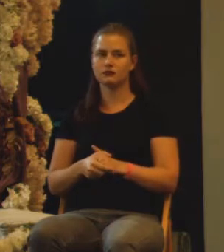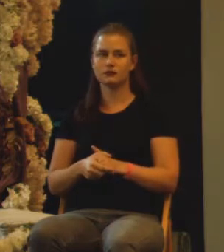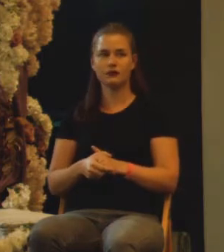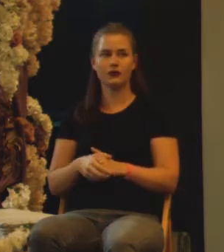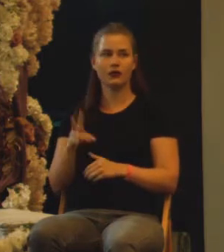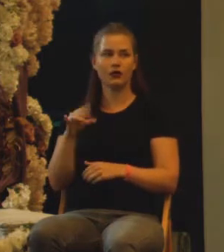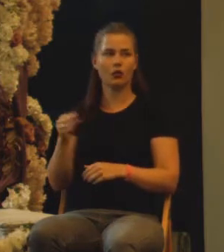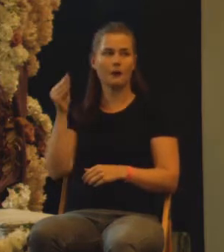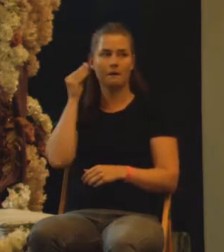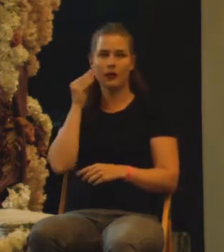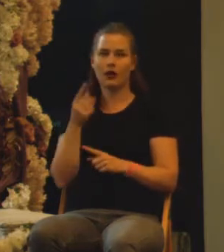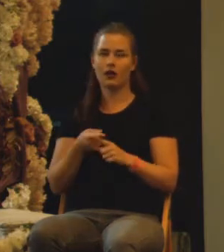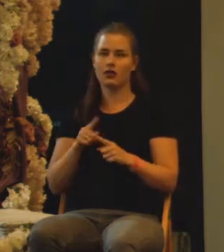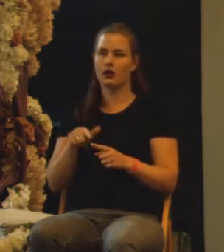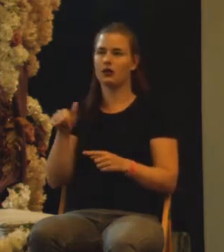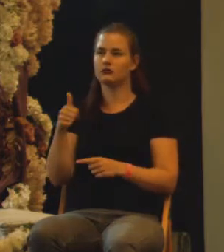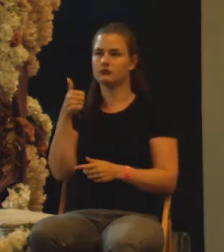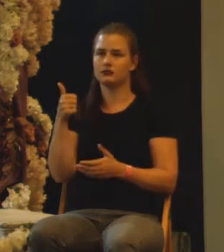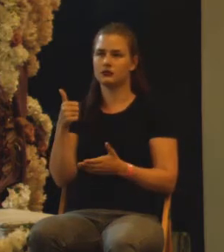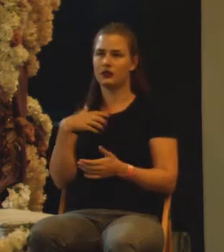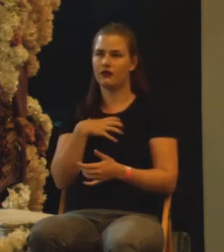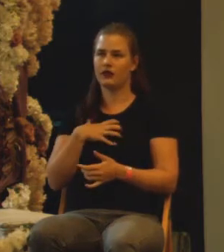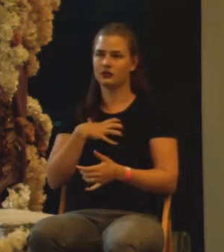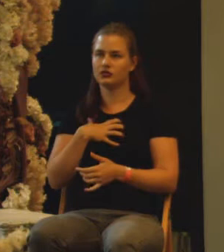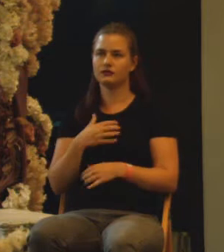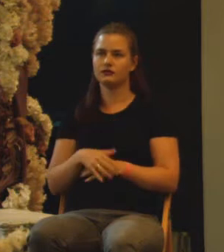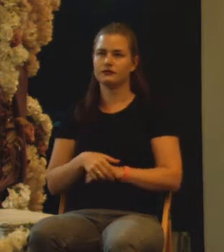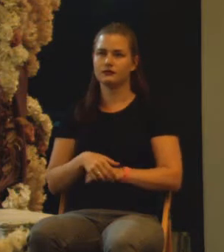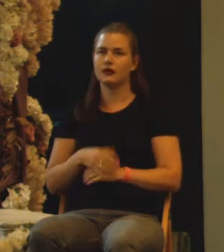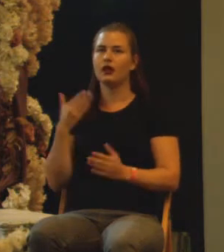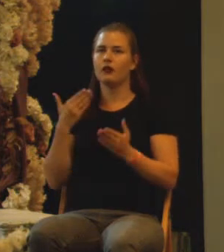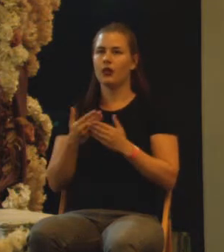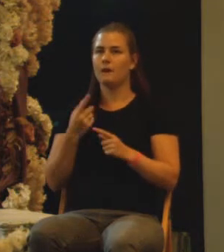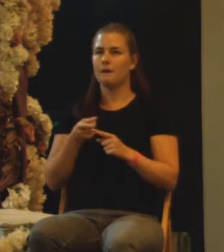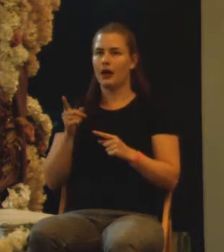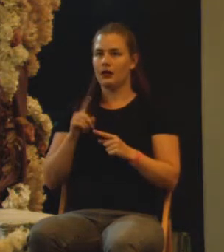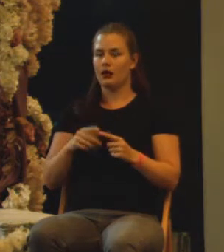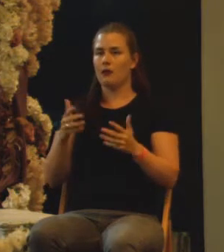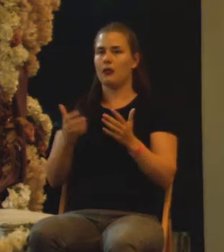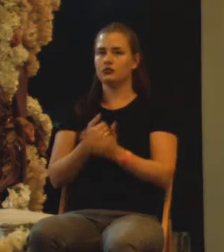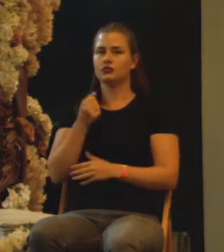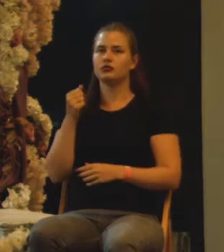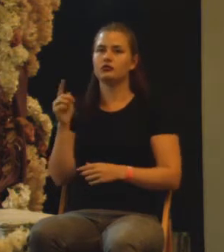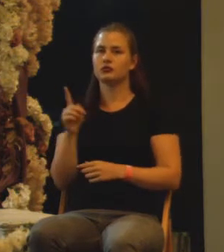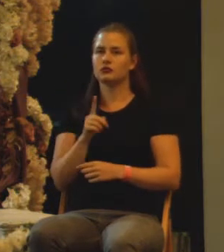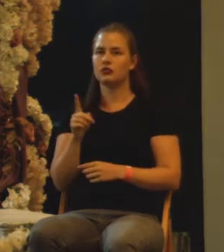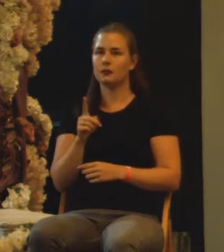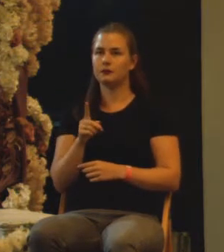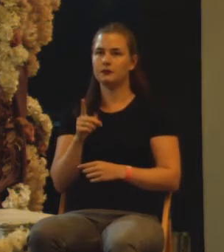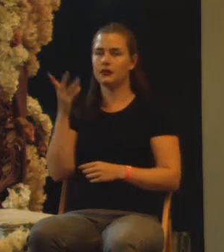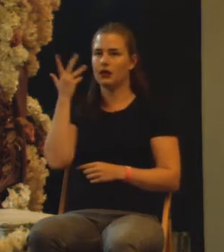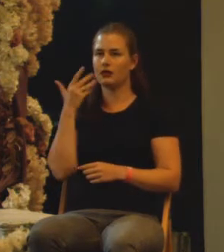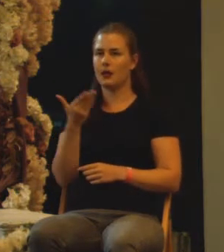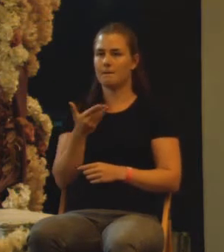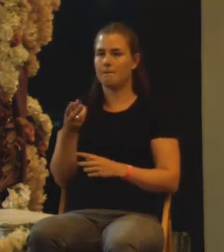Ну, мнение, наверное, одно из самого важного. Вот. Поэтому получается, что когда